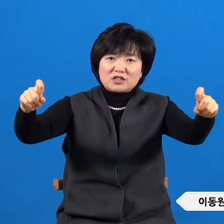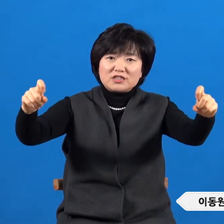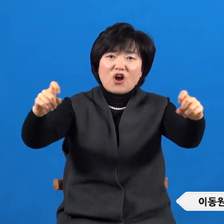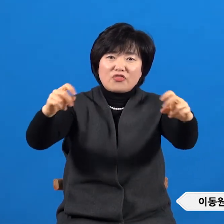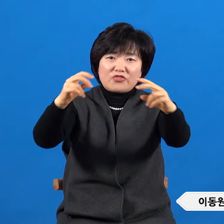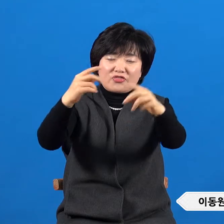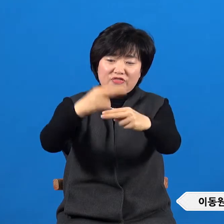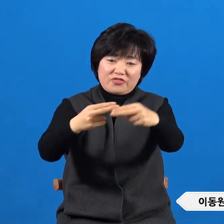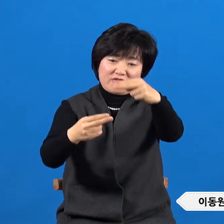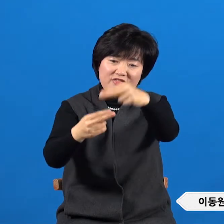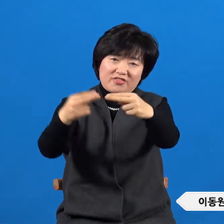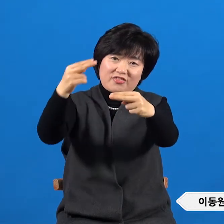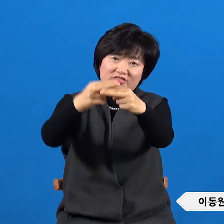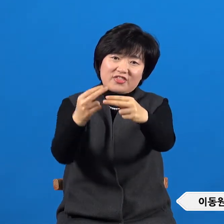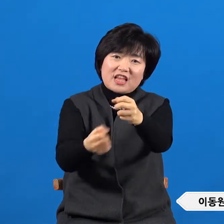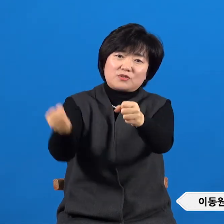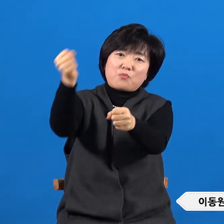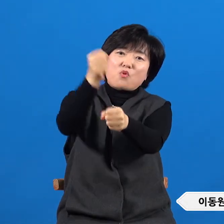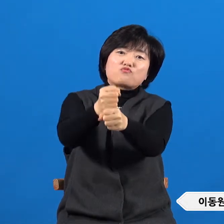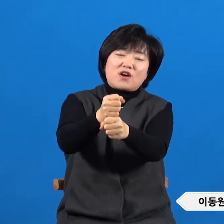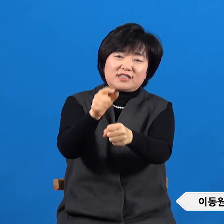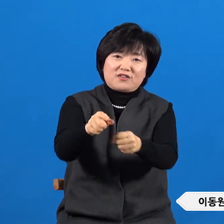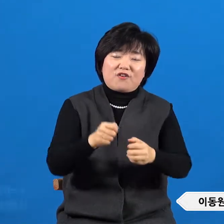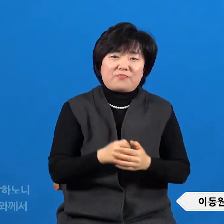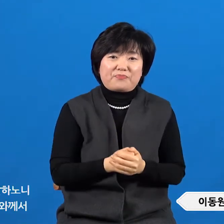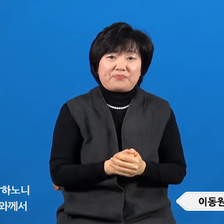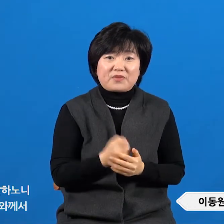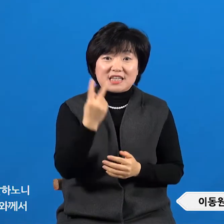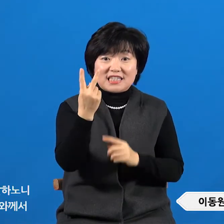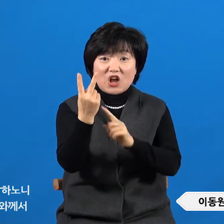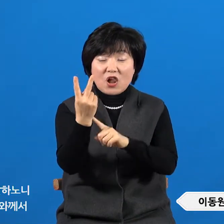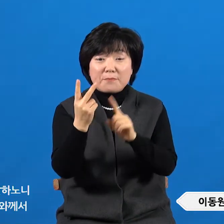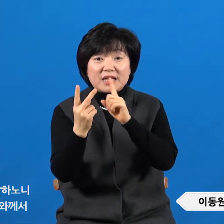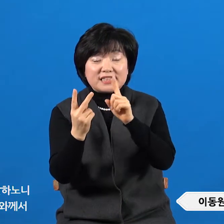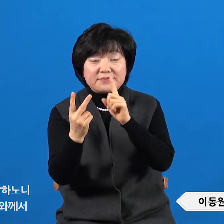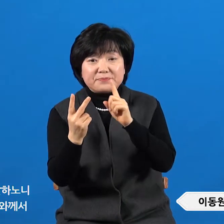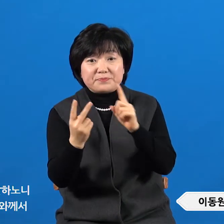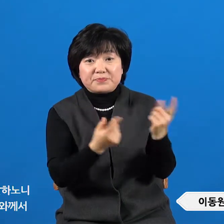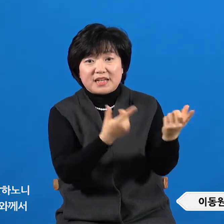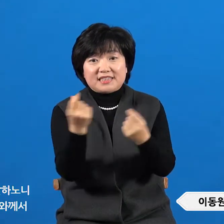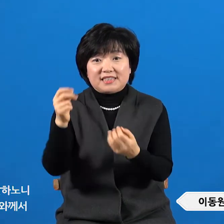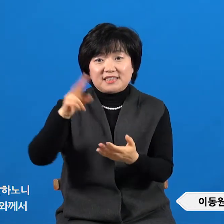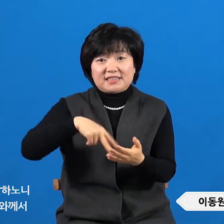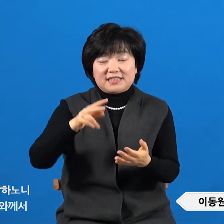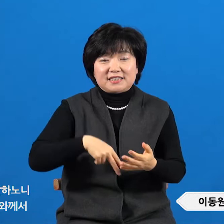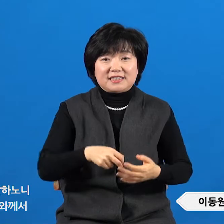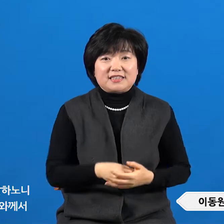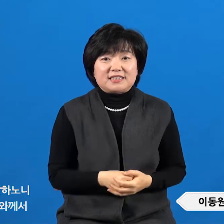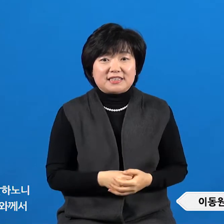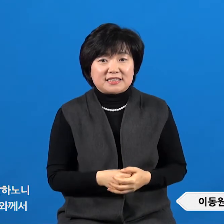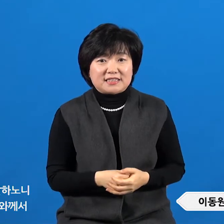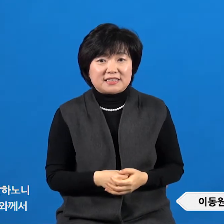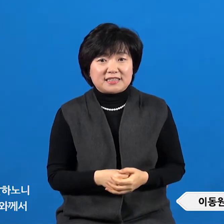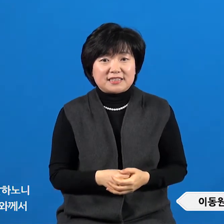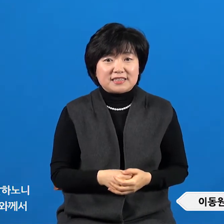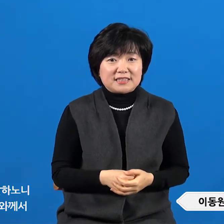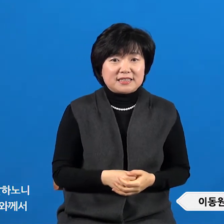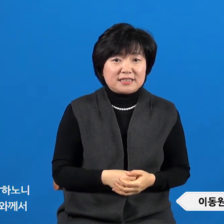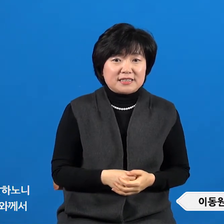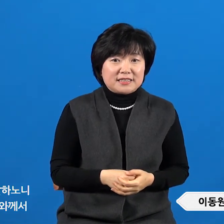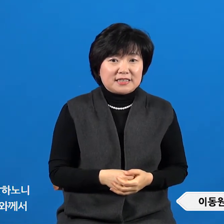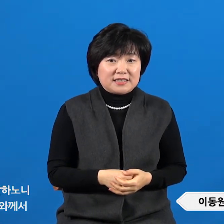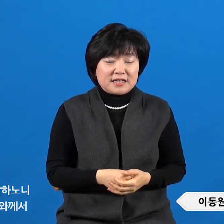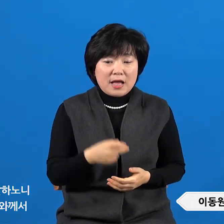건축하도록 명령하십니다. 본문의 2절입니다. 우리 2절 말씀을 다 함께 같이 읽겠습니다. 2절 함께